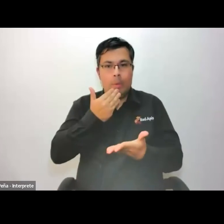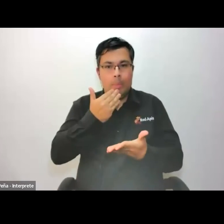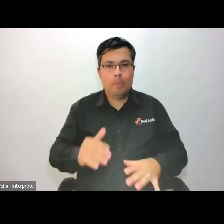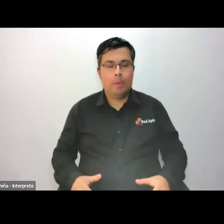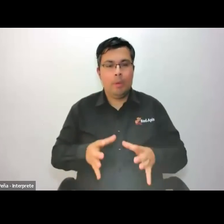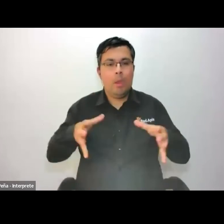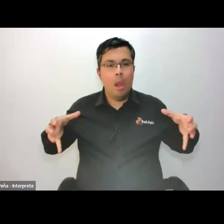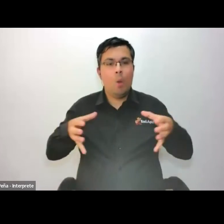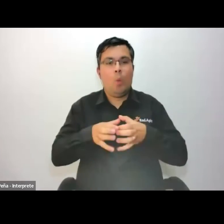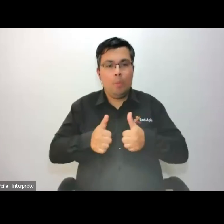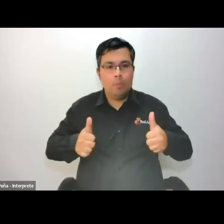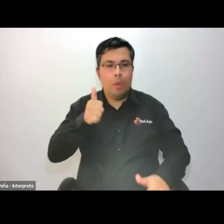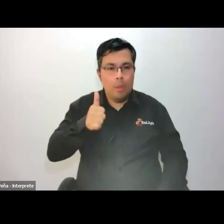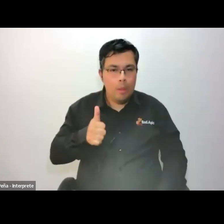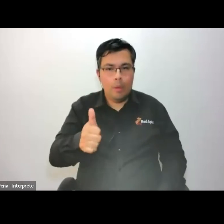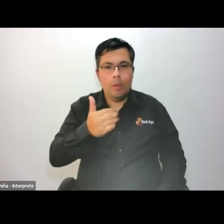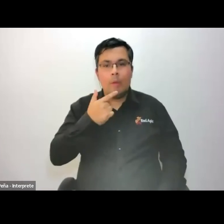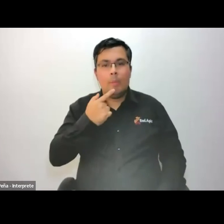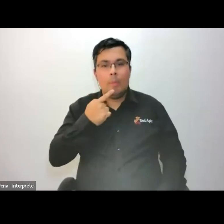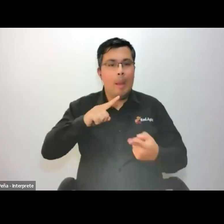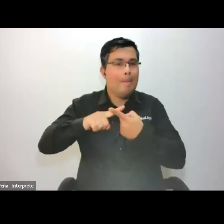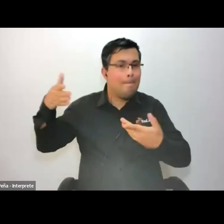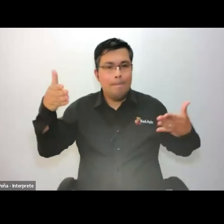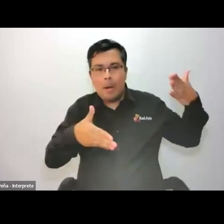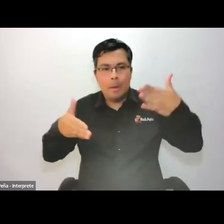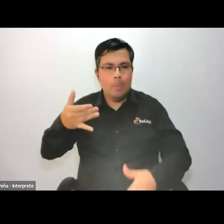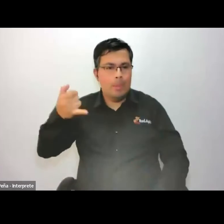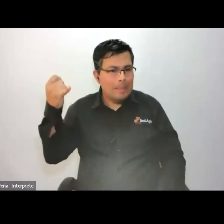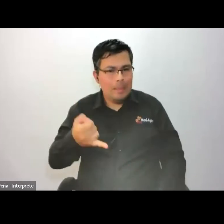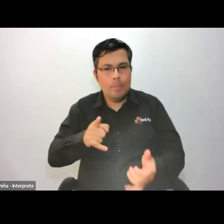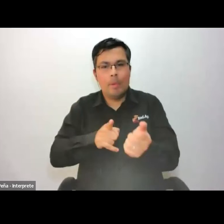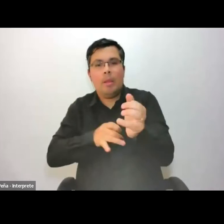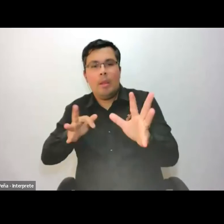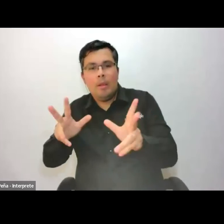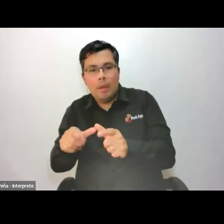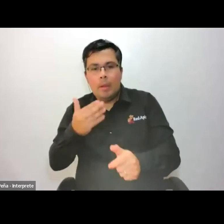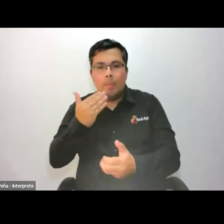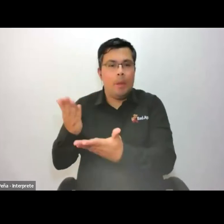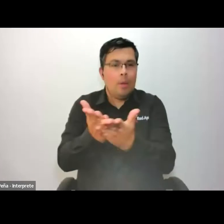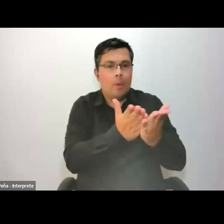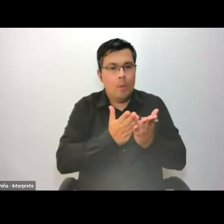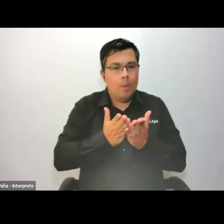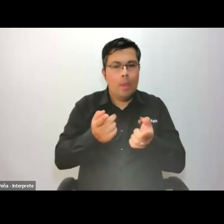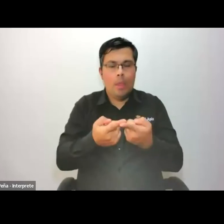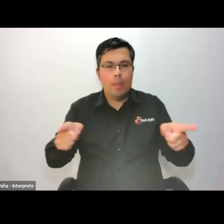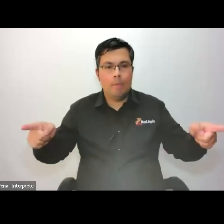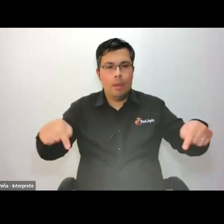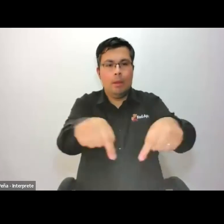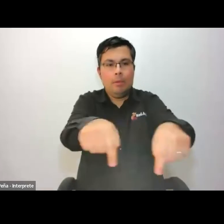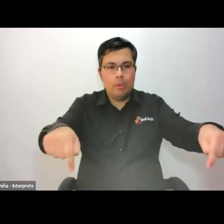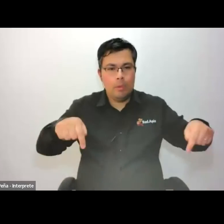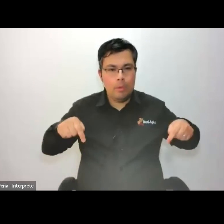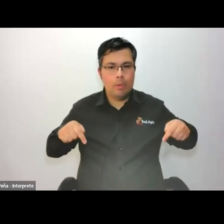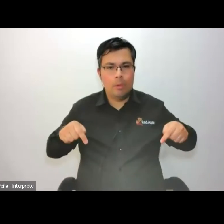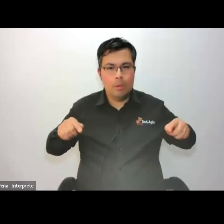de las familias, de las y los estudiantes en los distintos espacios que nos permite ir avanzando juntos y juntas en cómo vamos visibilizando nuestras